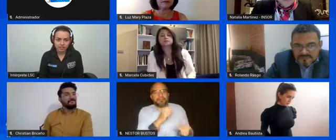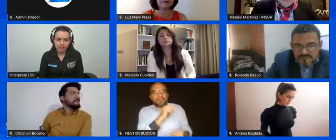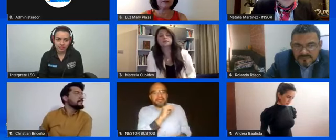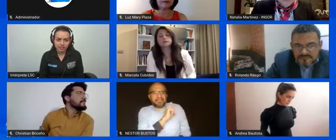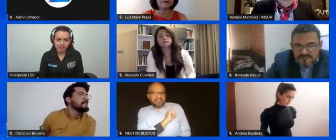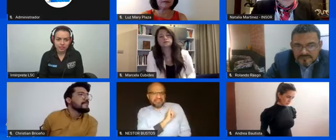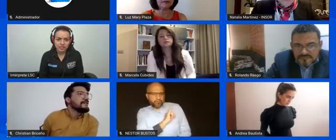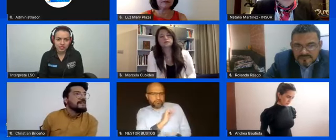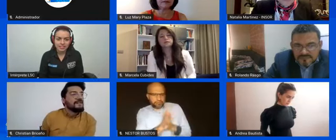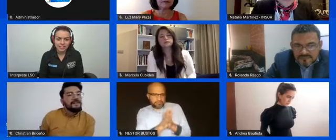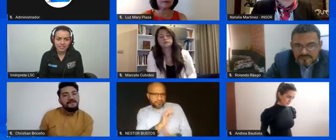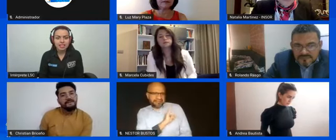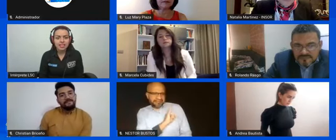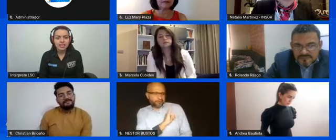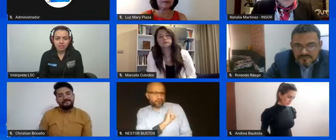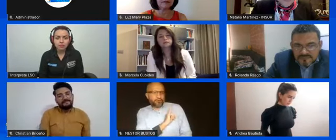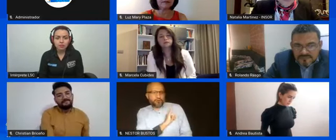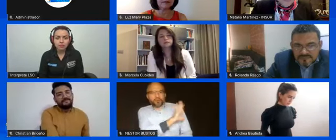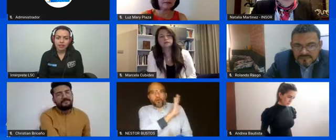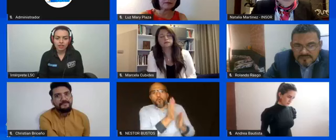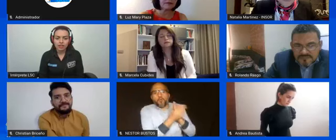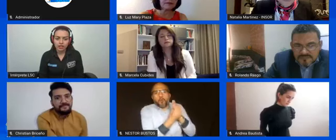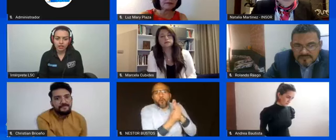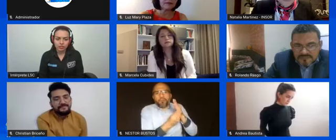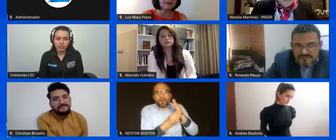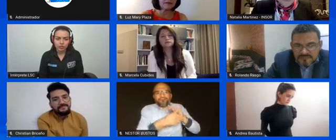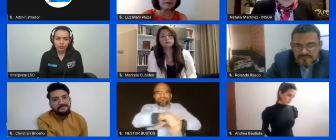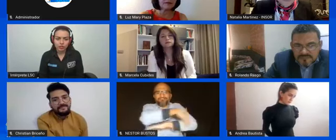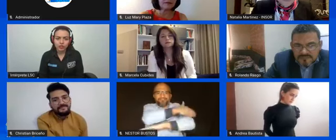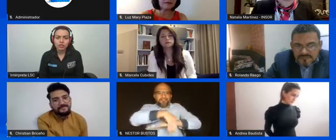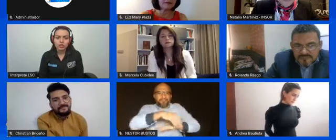que son estas dos personas que acabo de hacer la seña, y